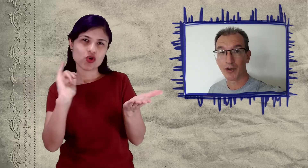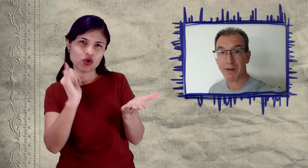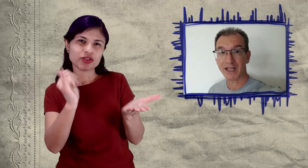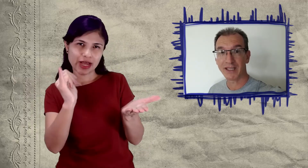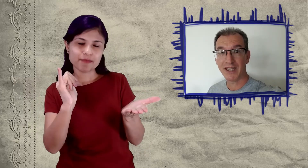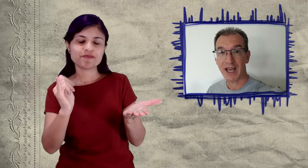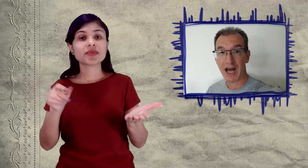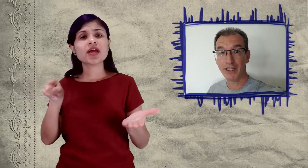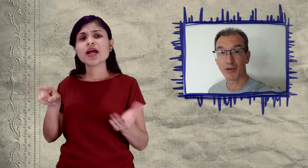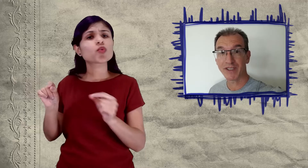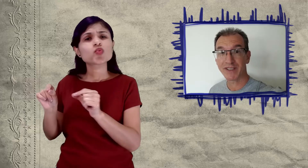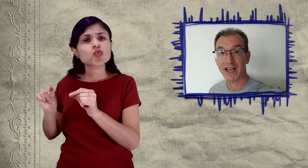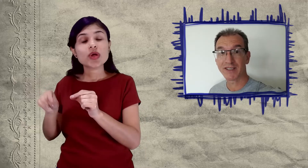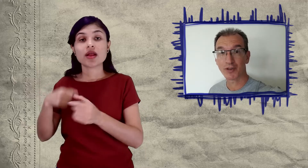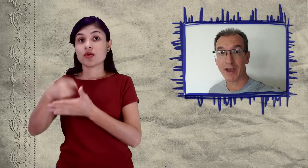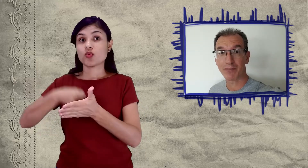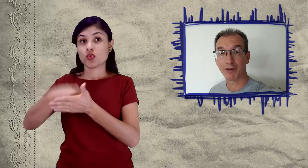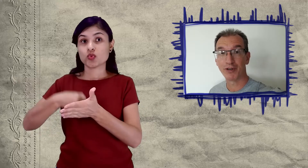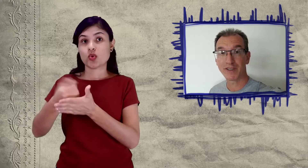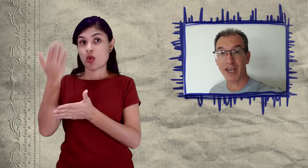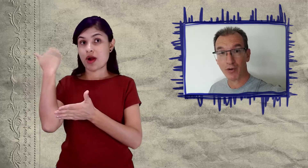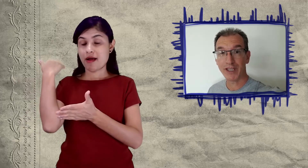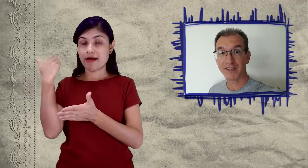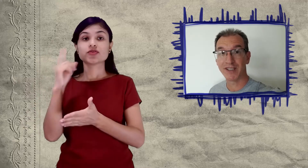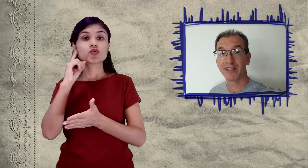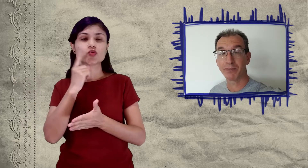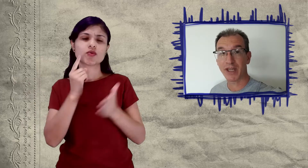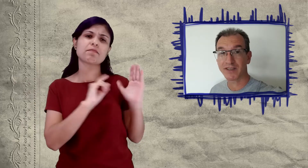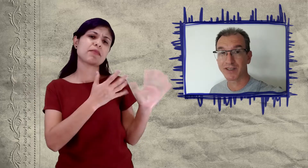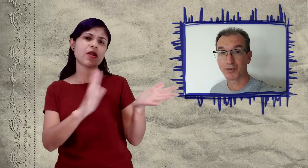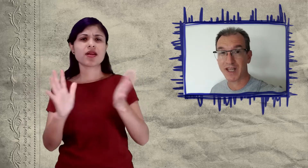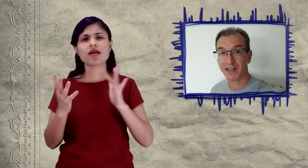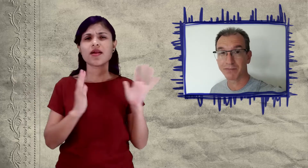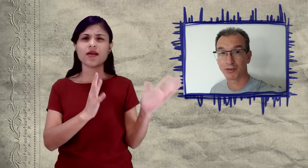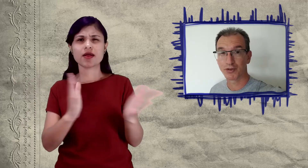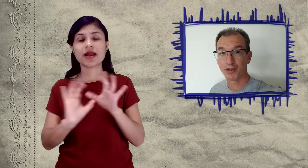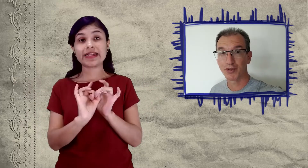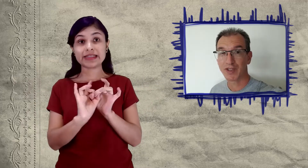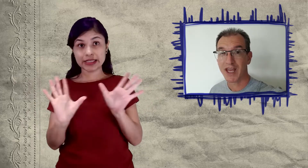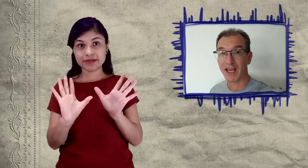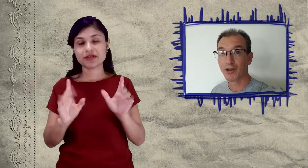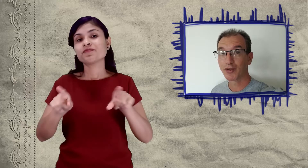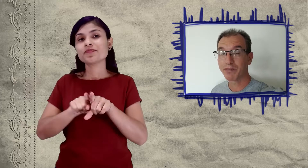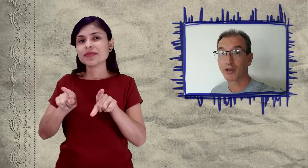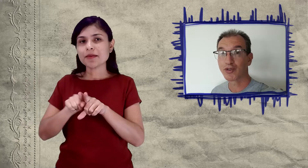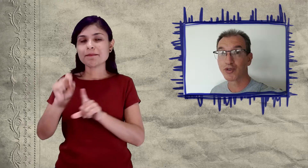para que a língua de sinais da sua época fosse reconhecida e pudesse ser usada pelos surdos. Ela lutou para que os